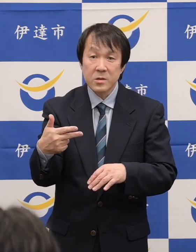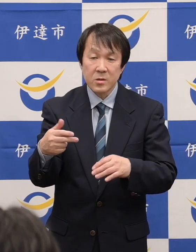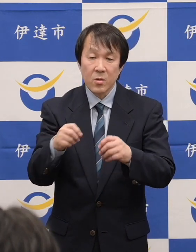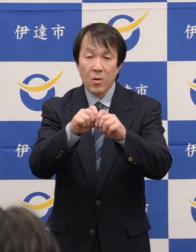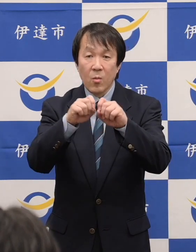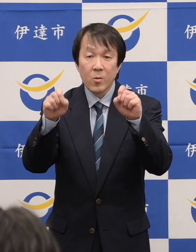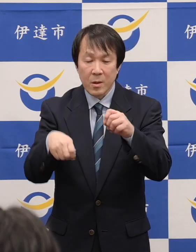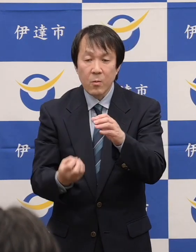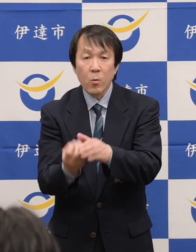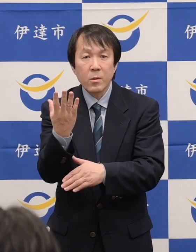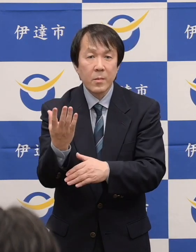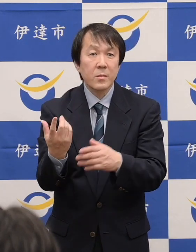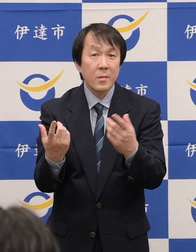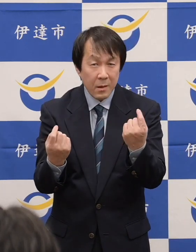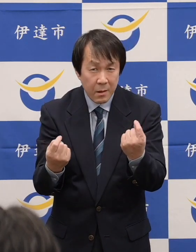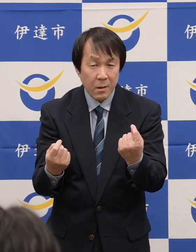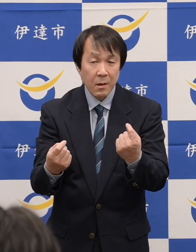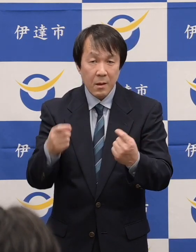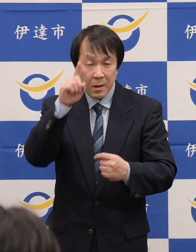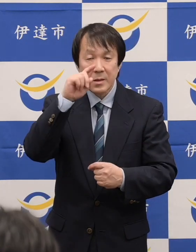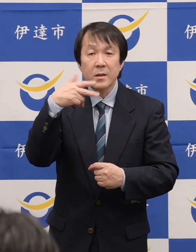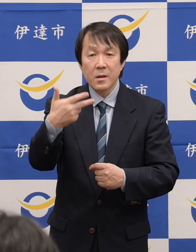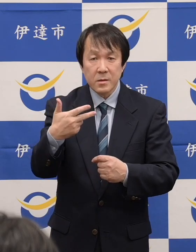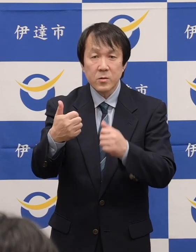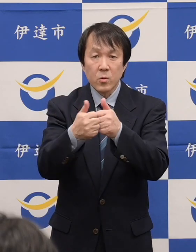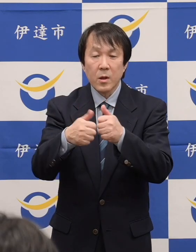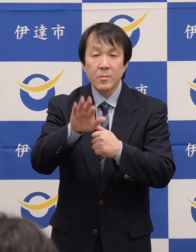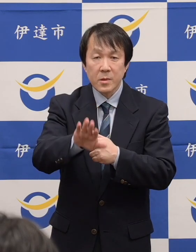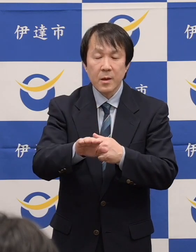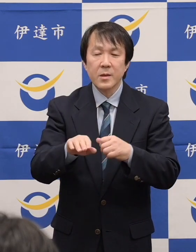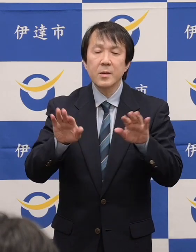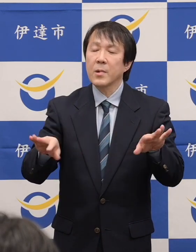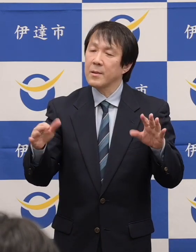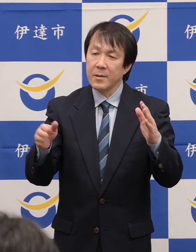伊達市におきましてそういった相談はございません。